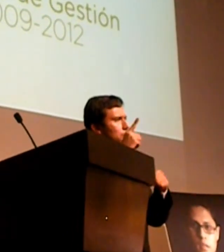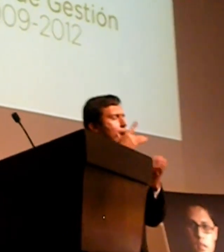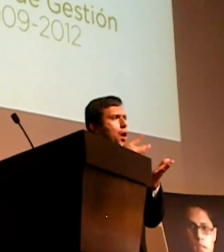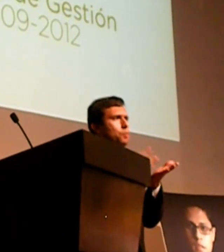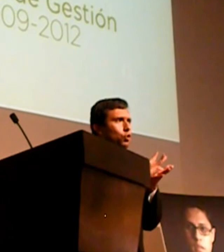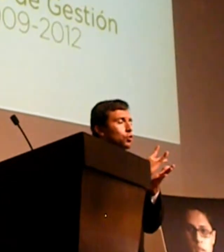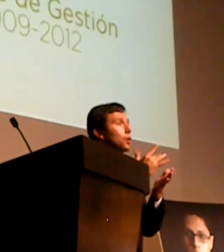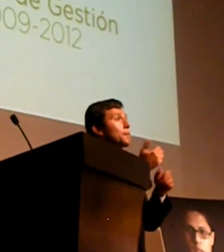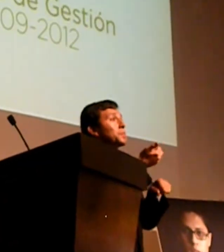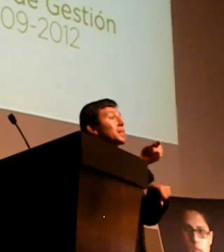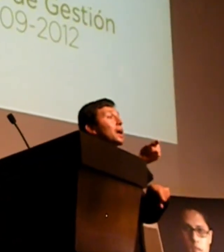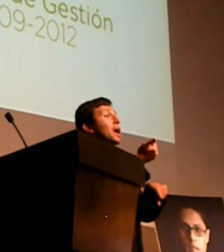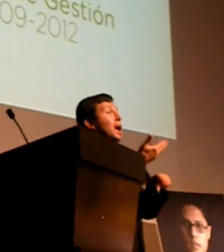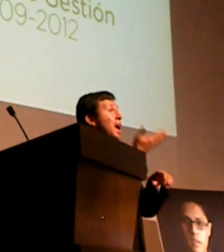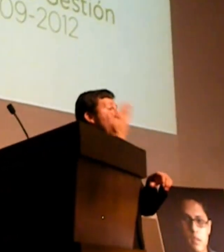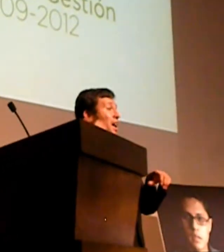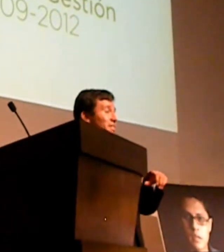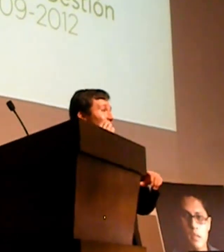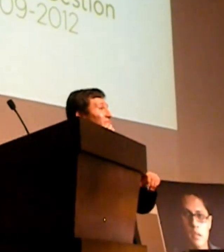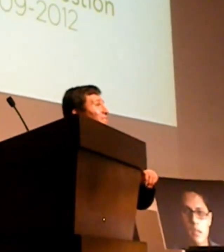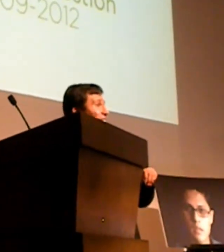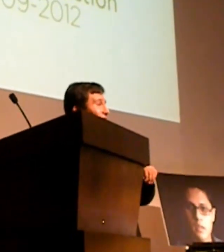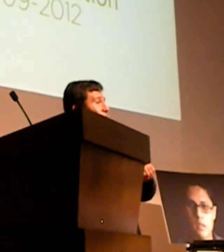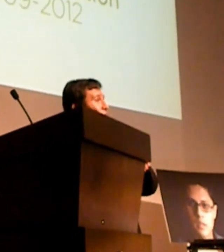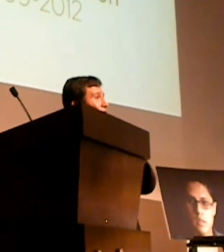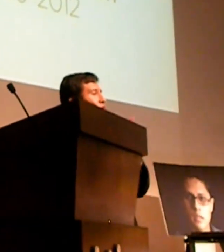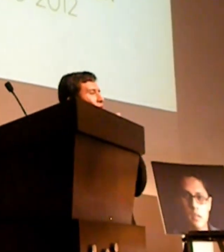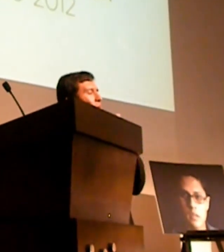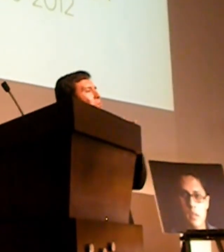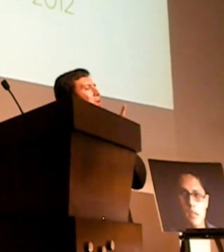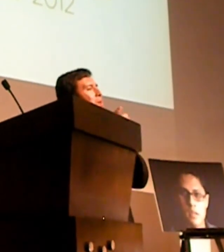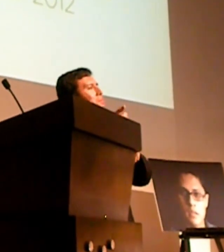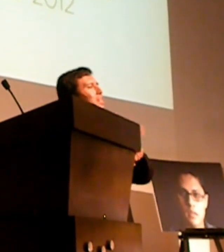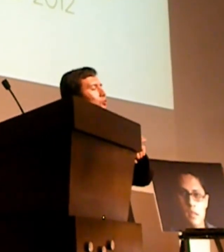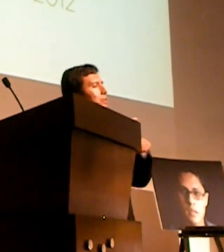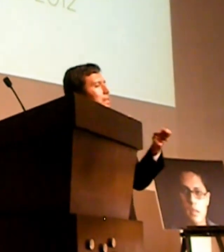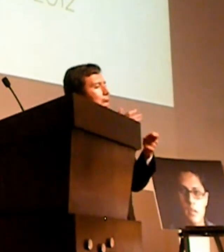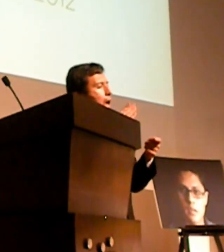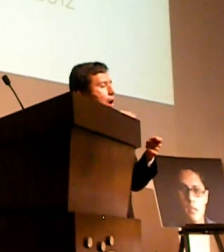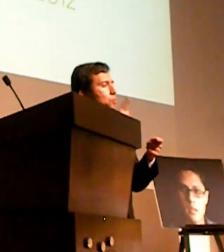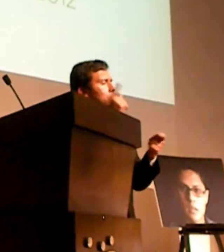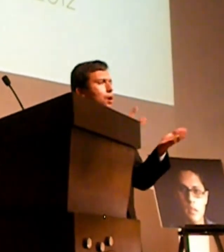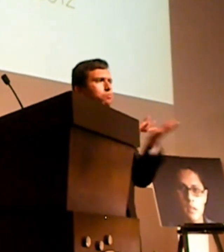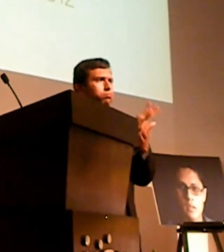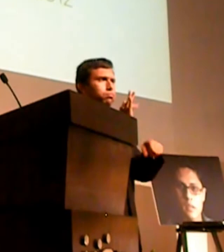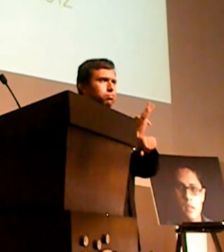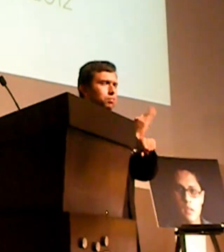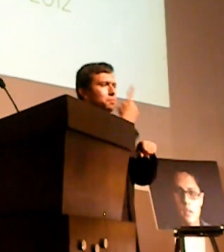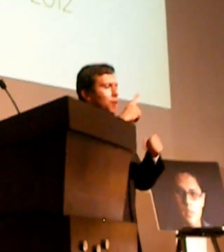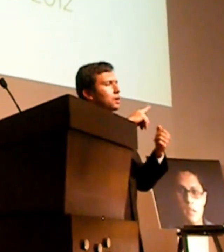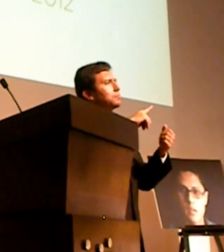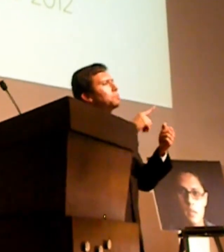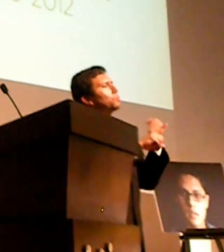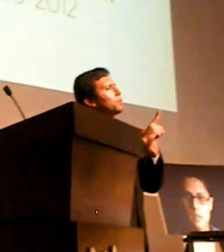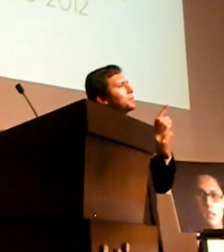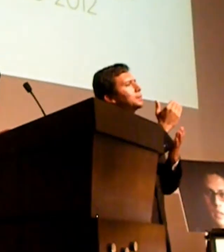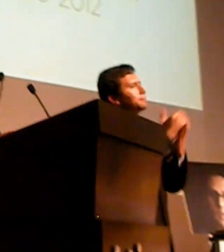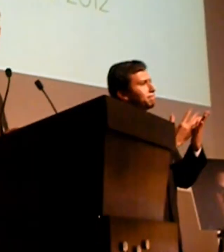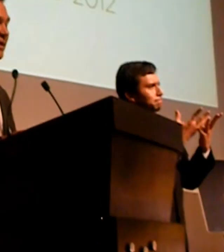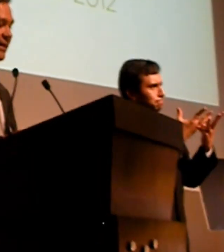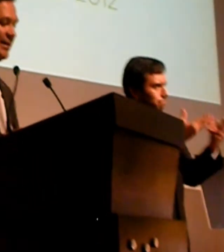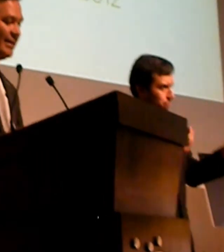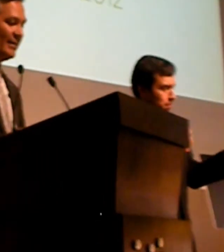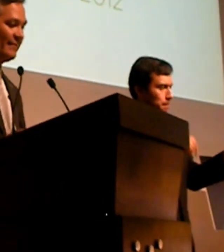administrativos heredados de la anterior administración, que acompañó el proceso en claro respeto de la autonomía técnica y de gestión de este